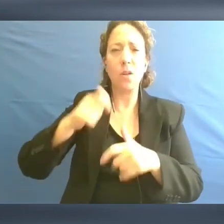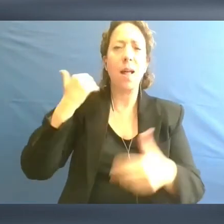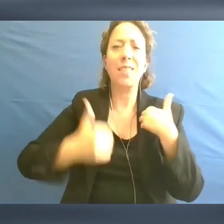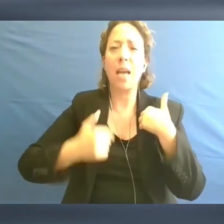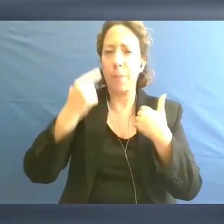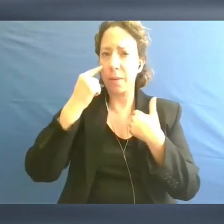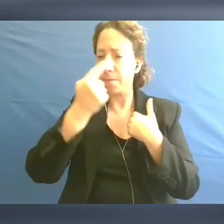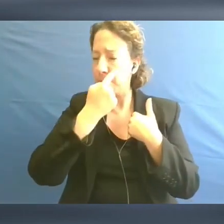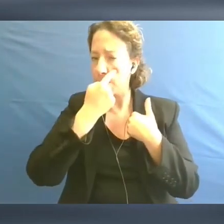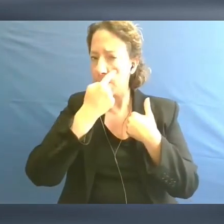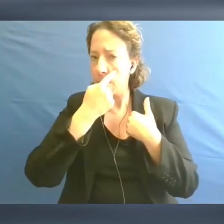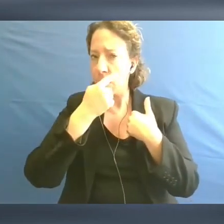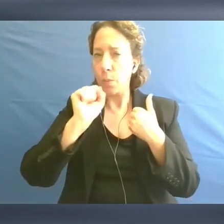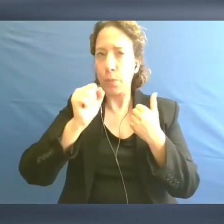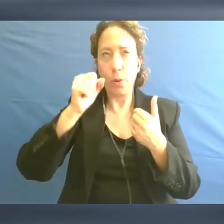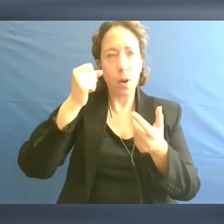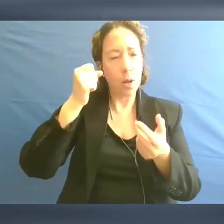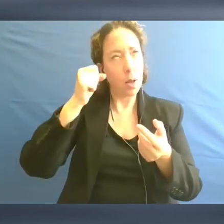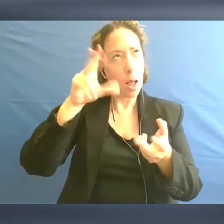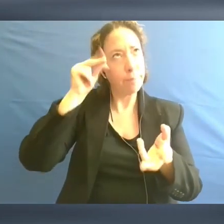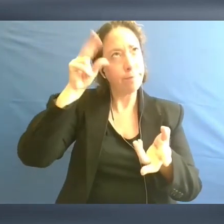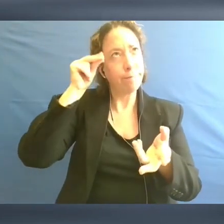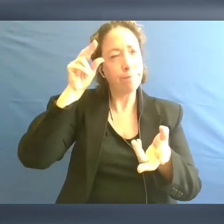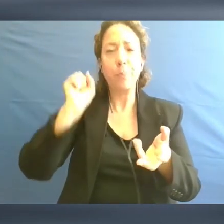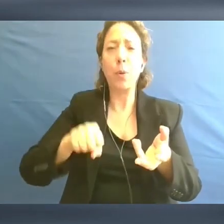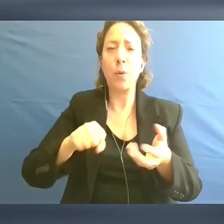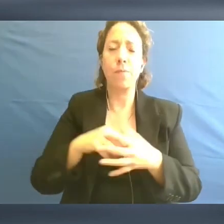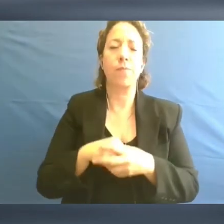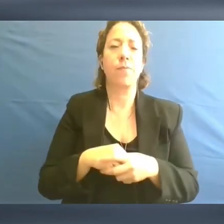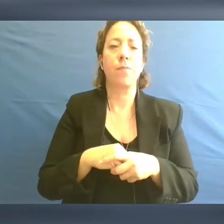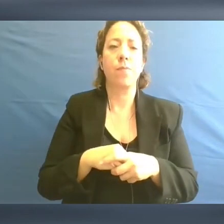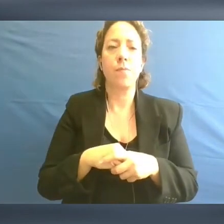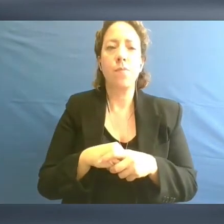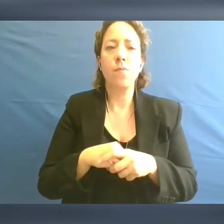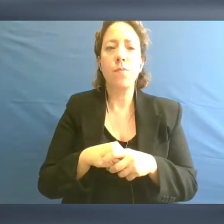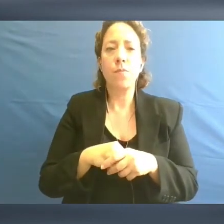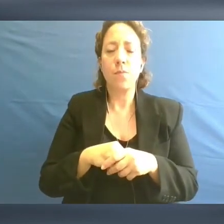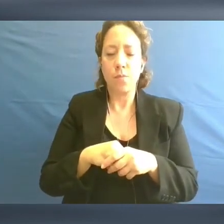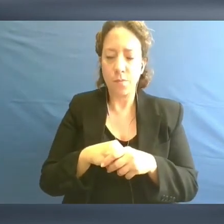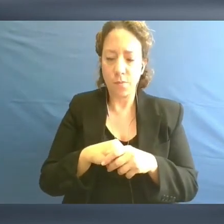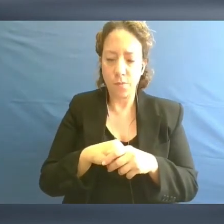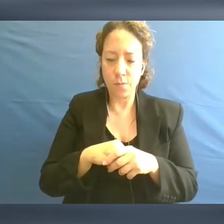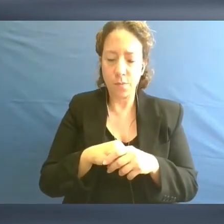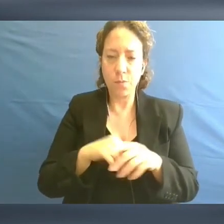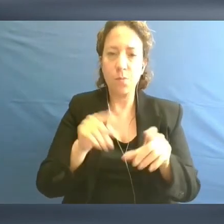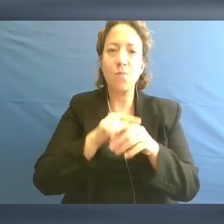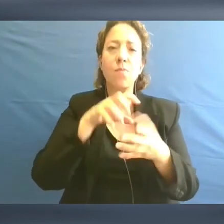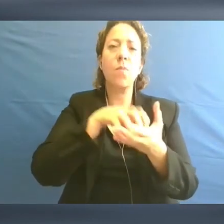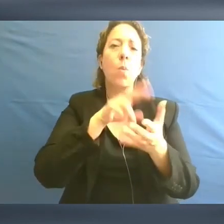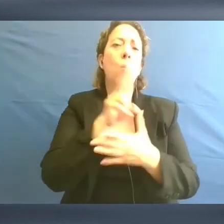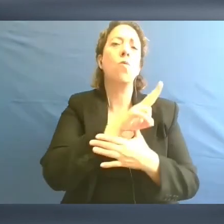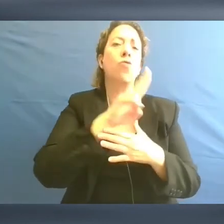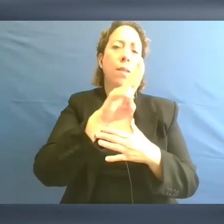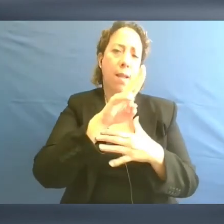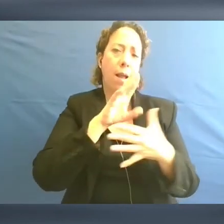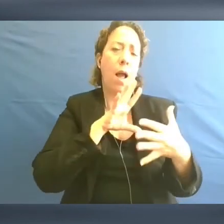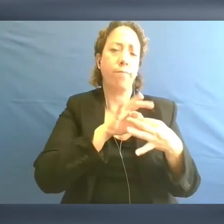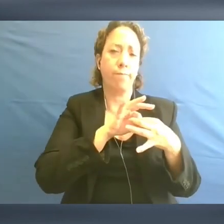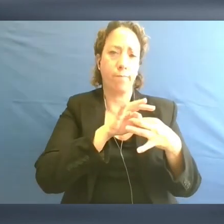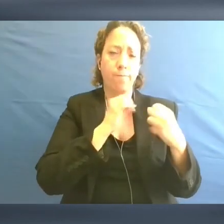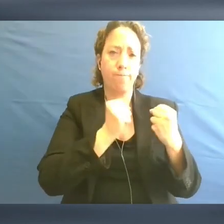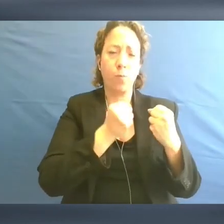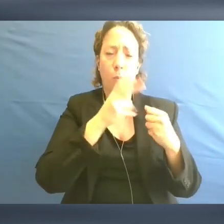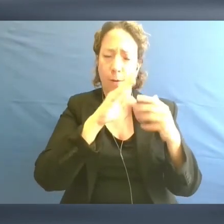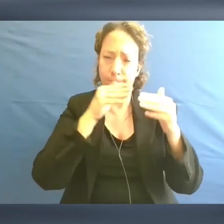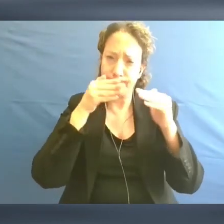mieux comprendre les informations. Nous avons aussi travaillé longuement avec le canton de Neuchâtel et plus particulièrement sur sa